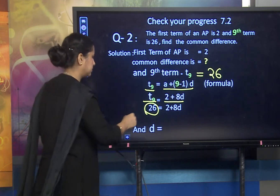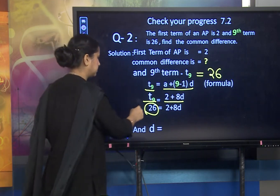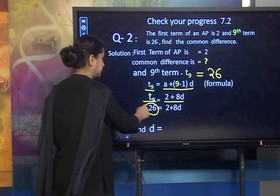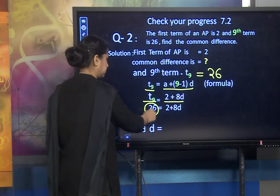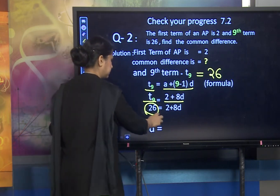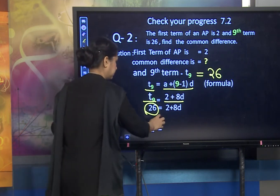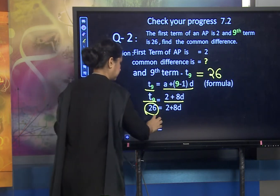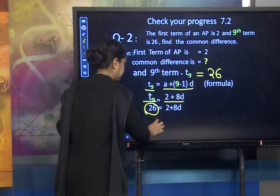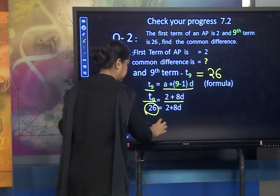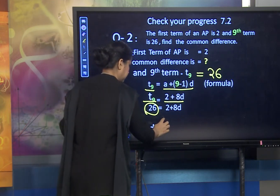डी हम प्राप्त कर रहे हैं